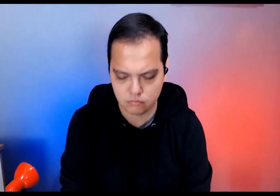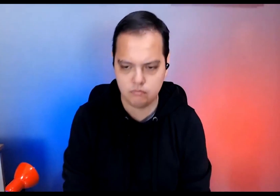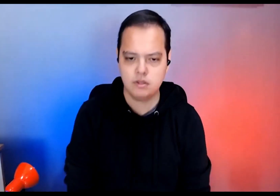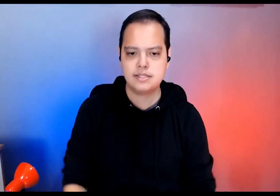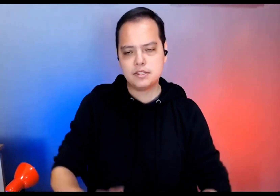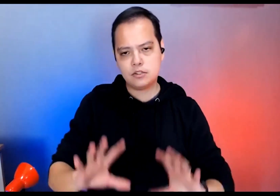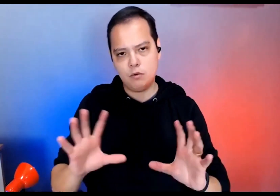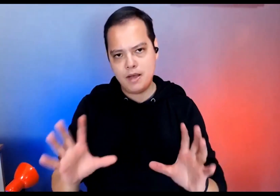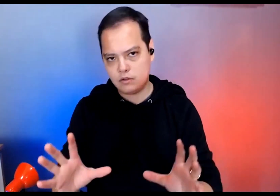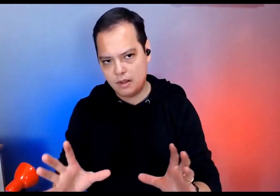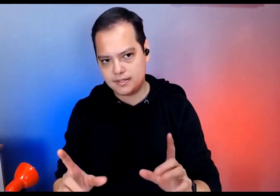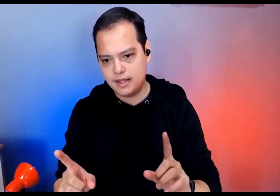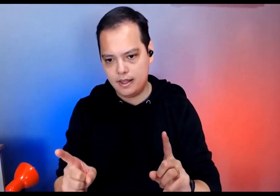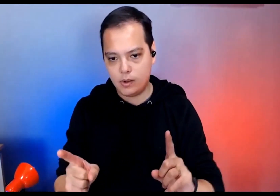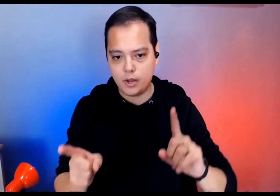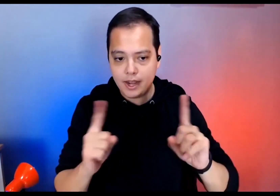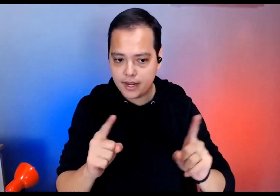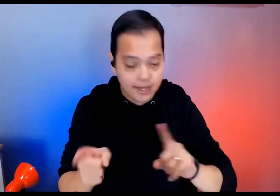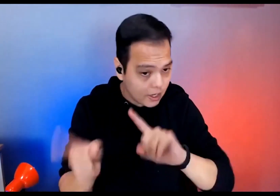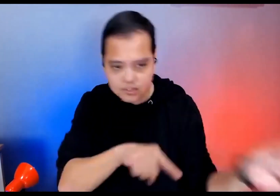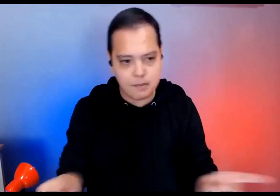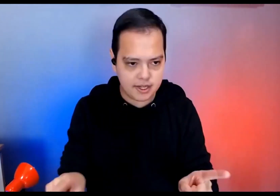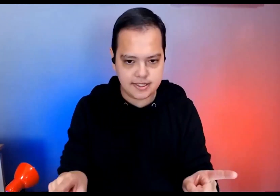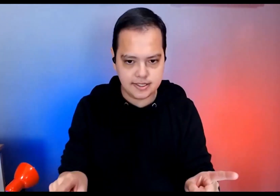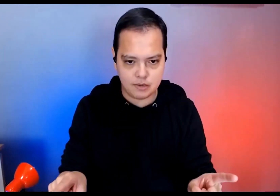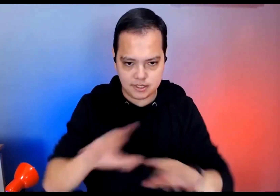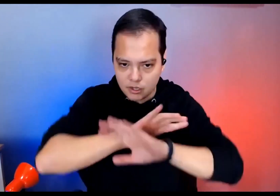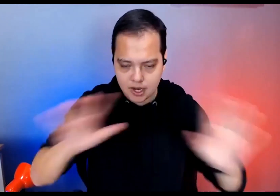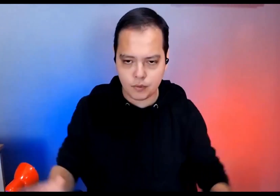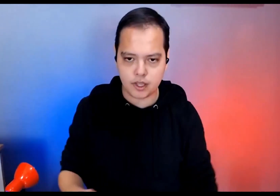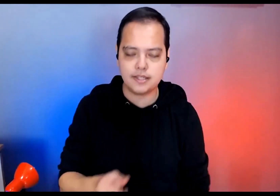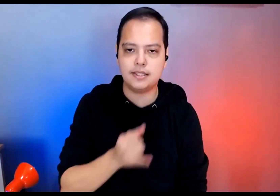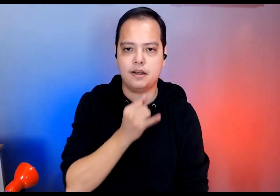Se você souber, tudo bem, mas eu queria ver quem não sabe o que é esse sinal, assim, que nunca viu ele, esse sinal aqui, ó.